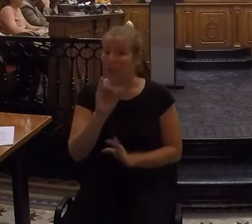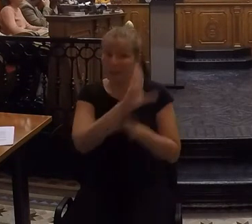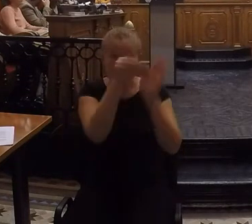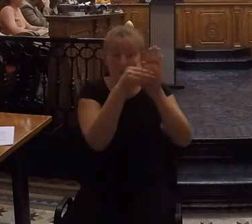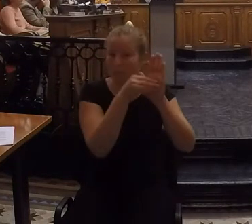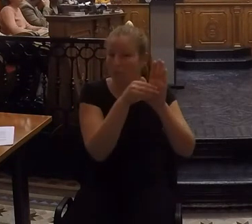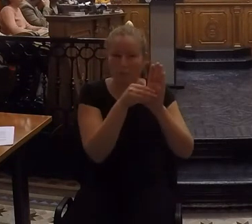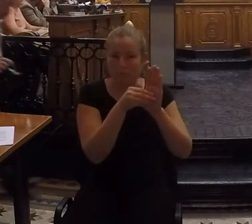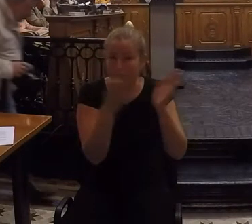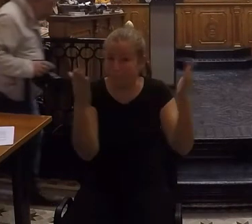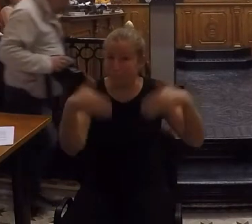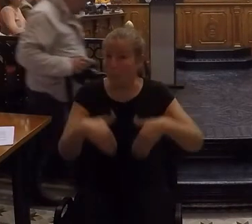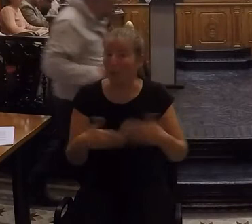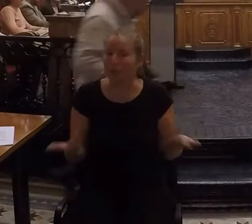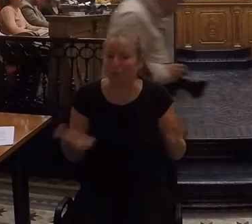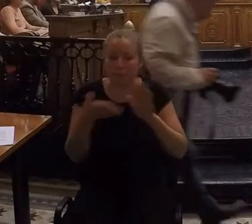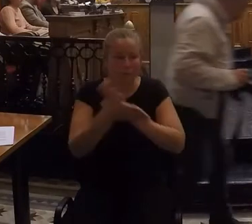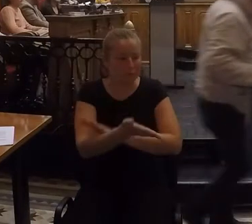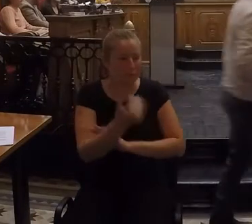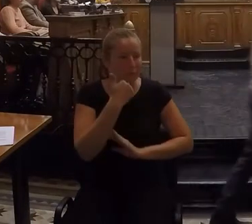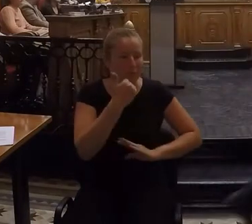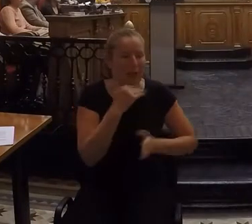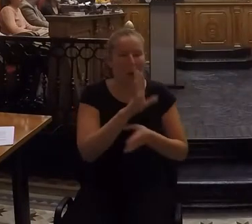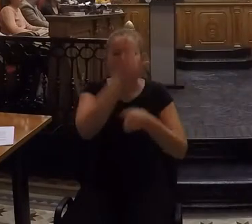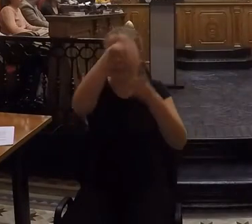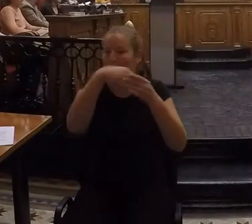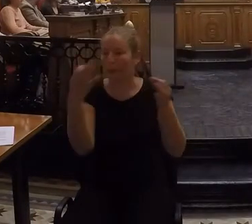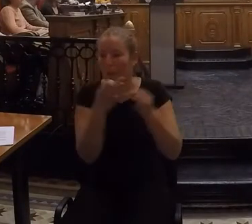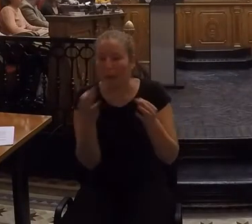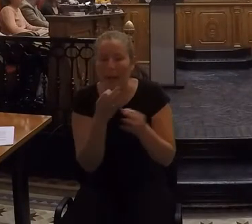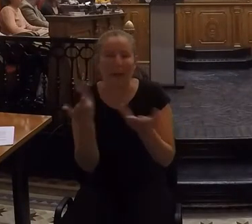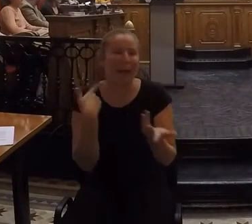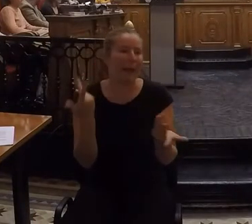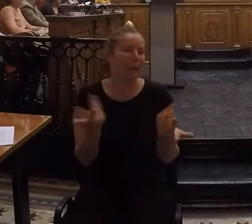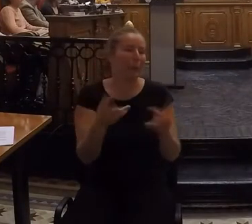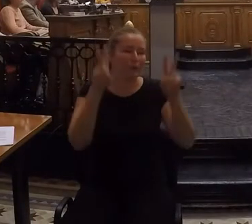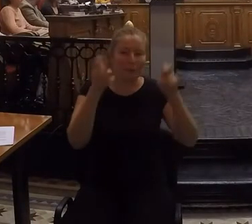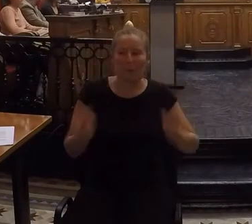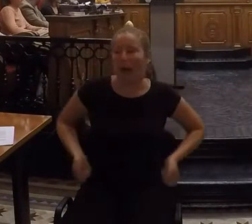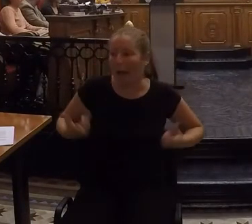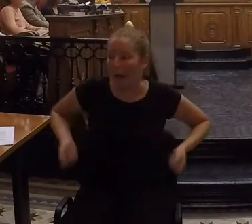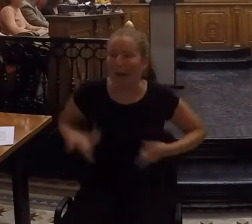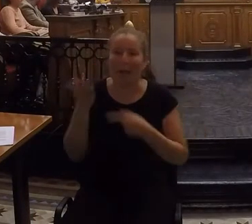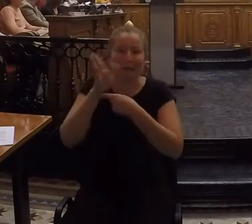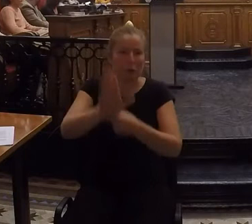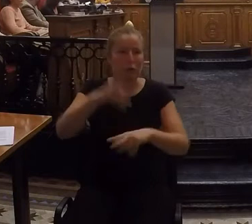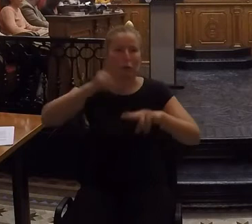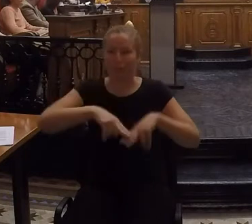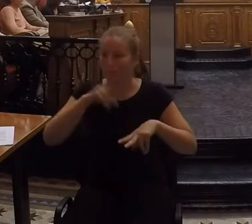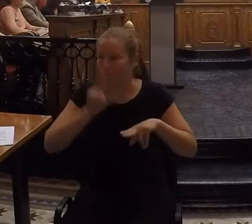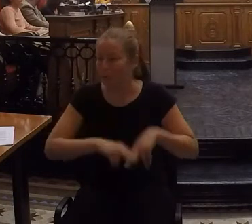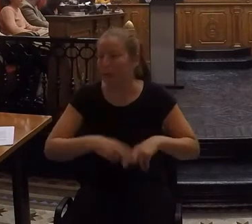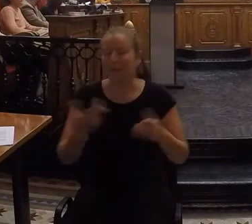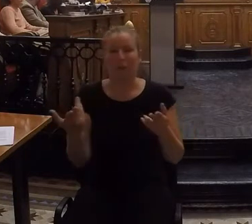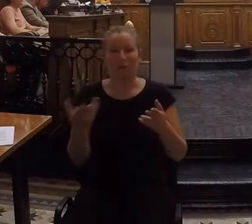más preocupados por aumentar partidas como asesores, publicidad institucional, gastos de representación, fiestas, y